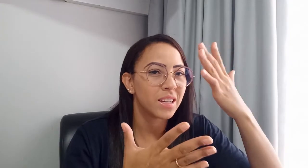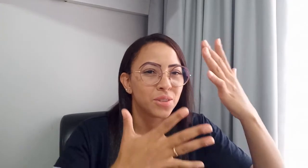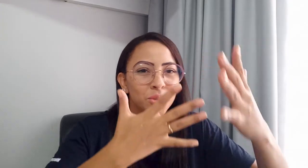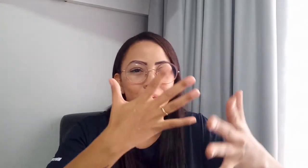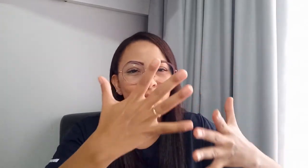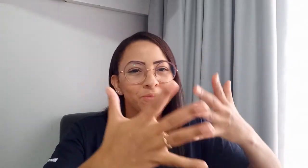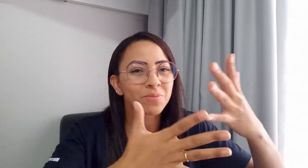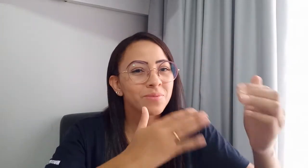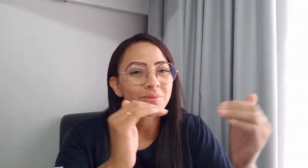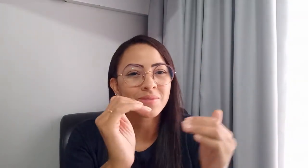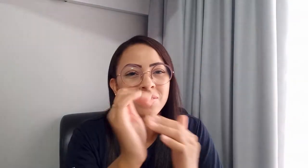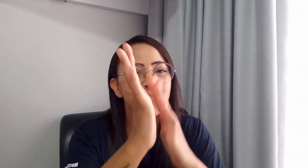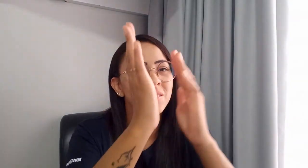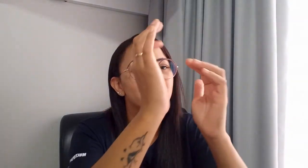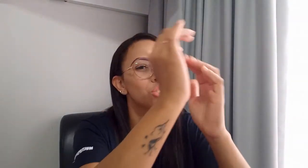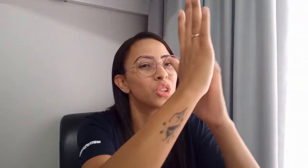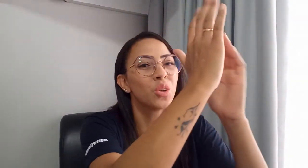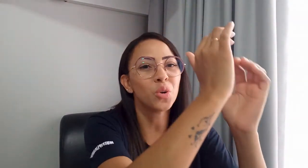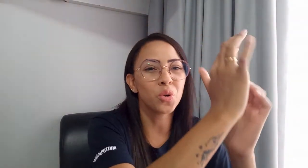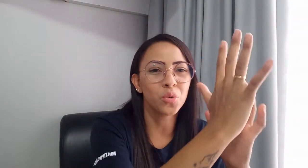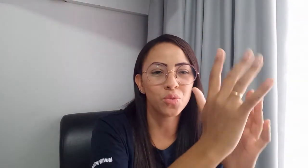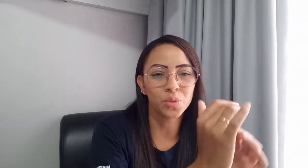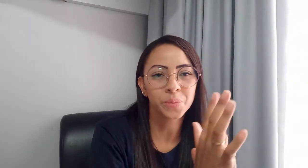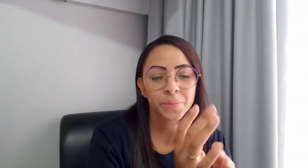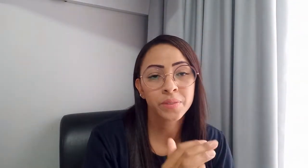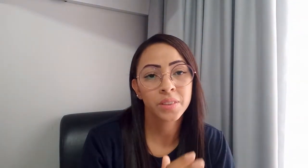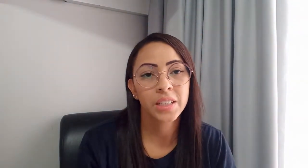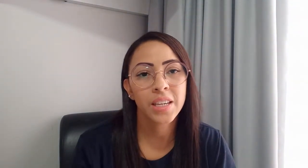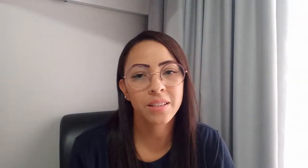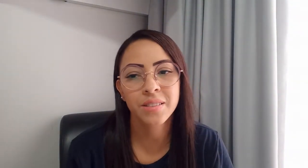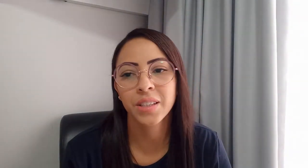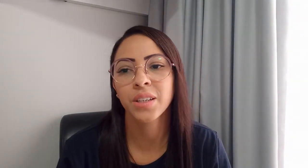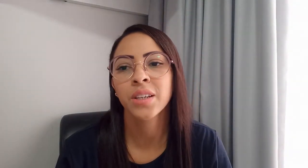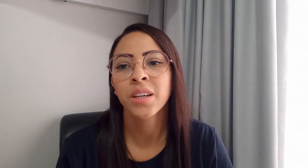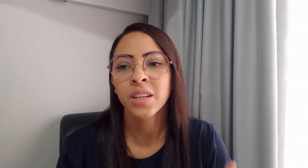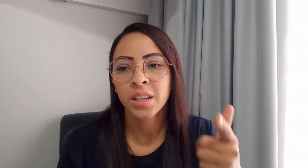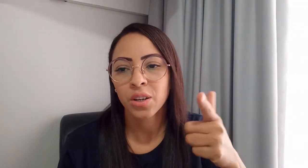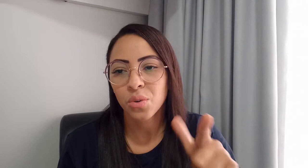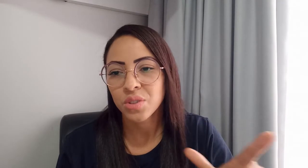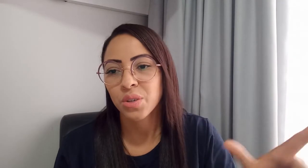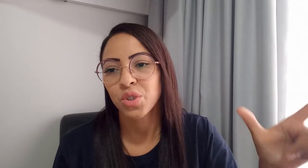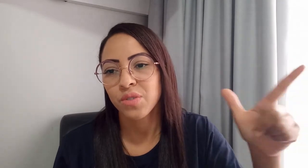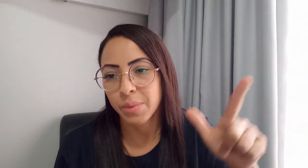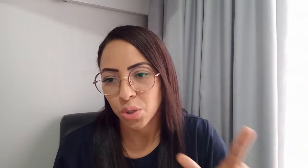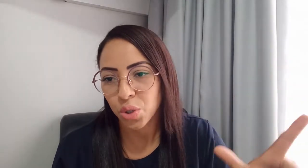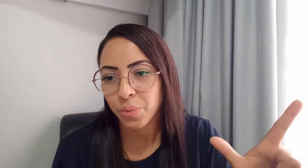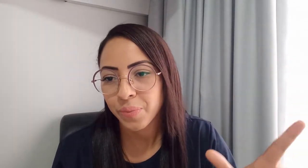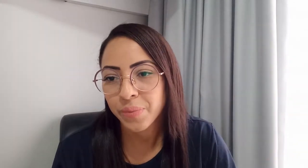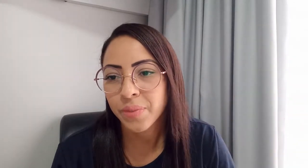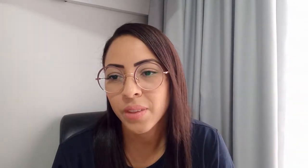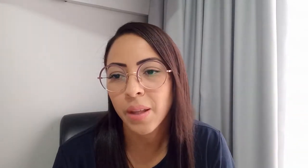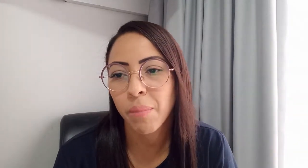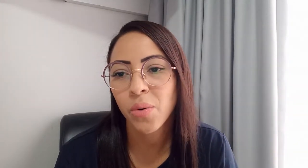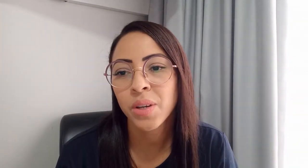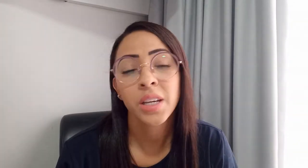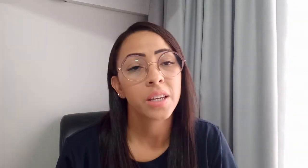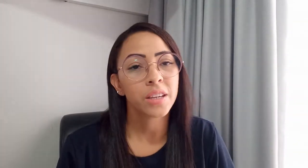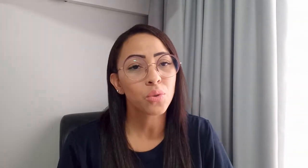Obrigado, te louvo, e assim consecutivamente, tá bom? E o